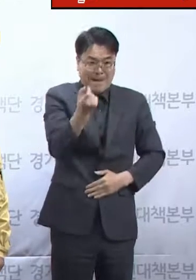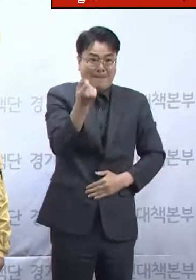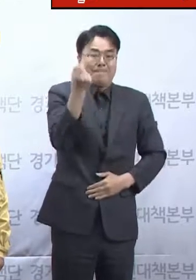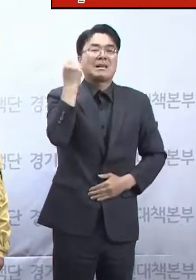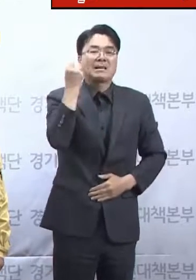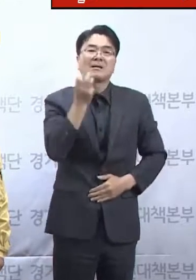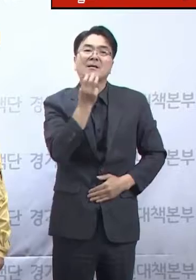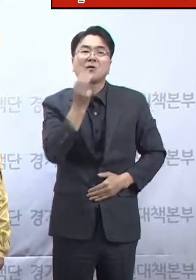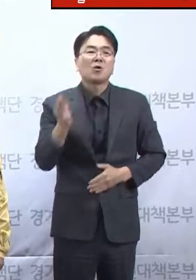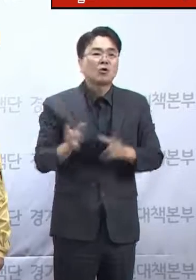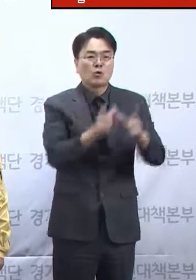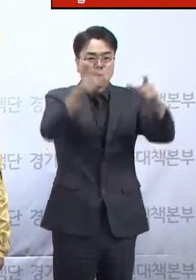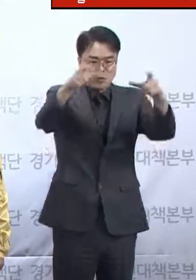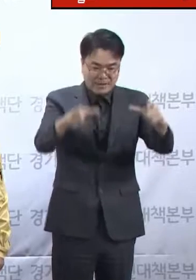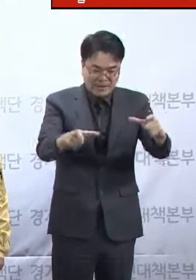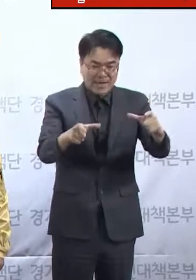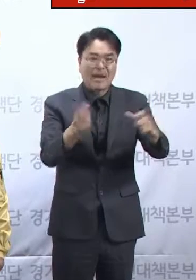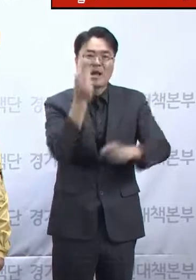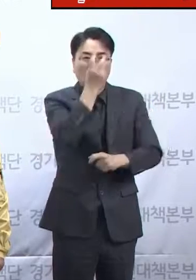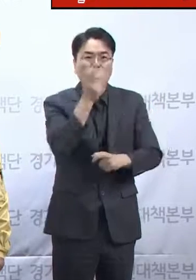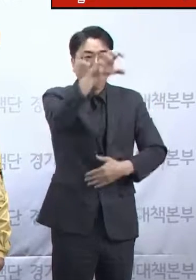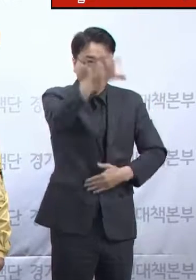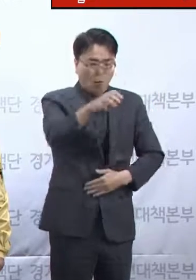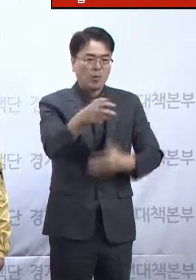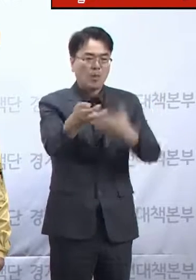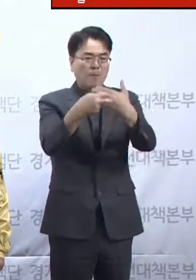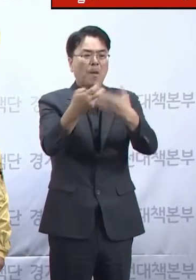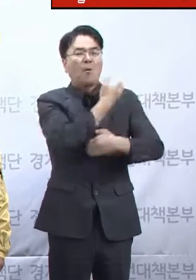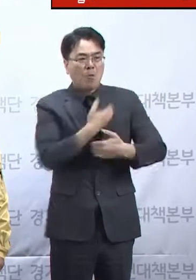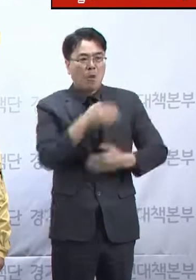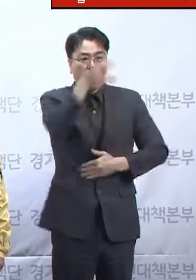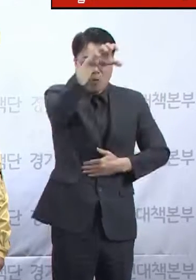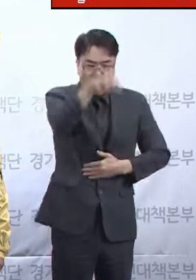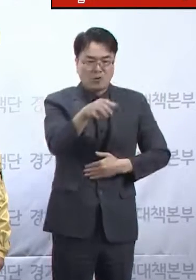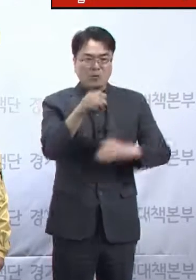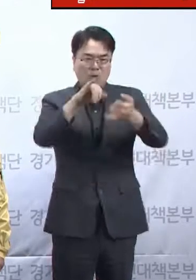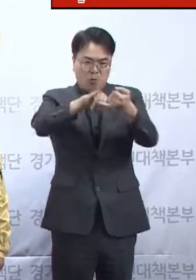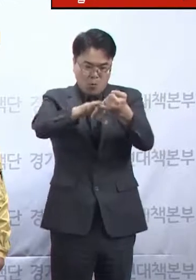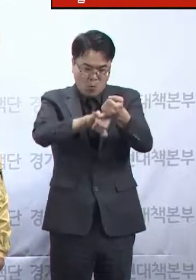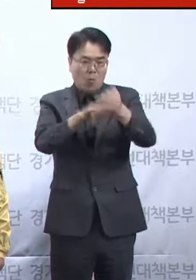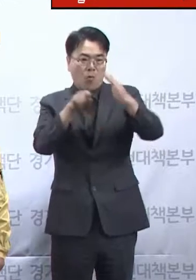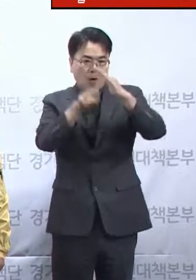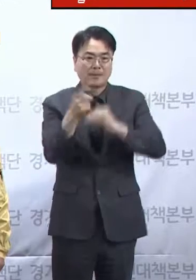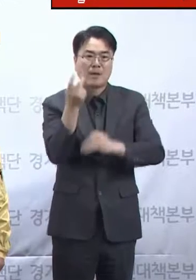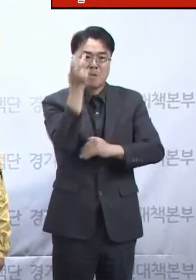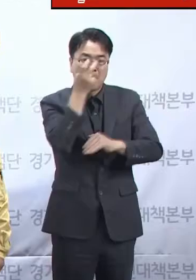경기도의 분류진료소나 보건소에서 방문 검사를 받으셔야 합니다.